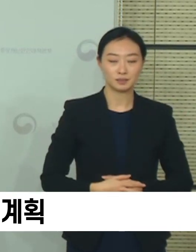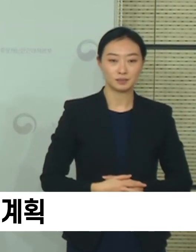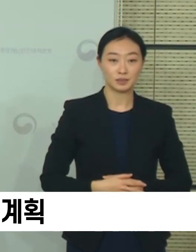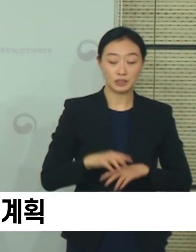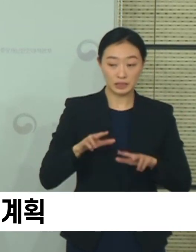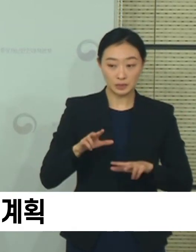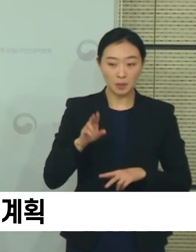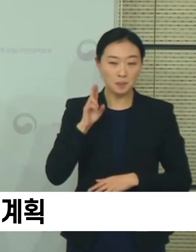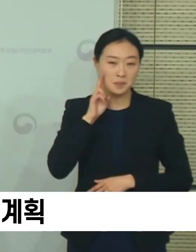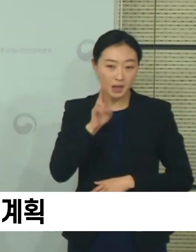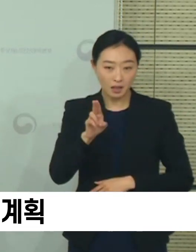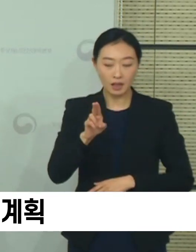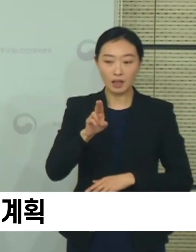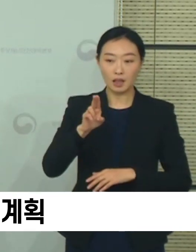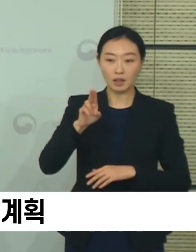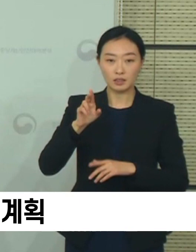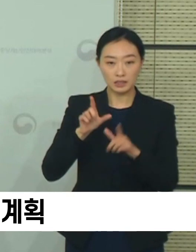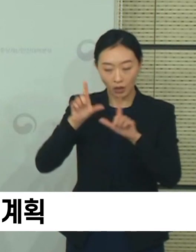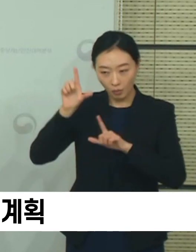중증도에 따라서